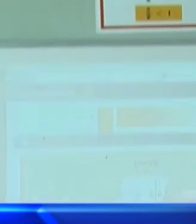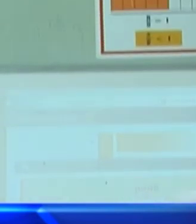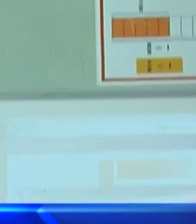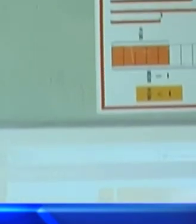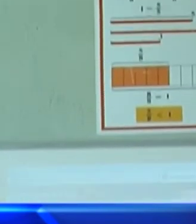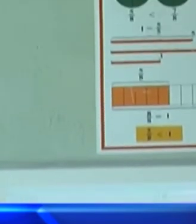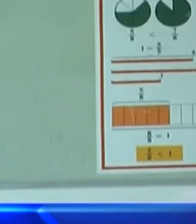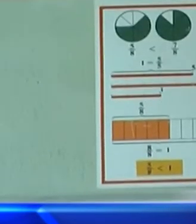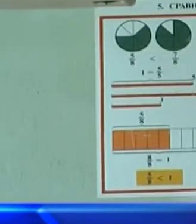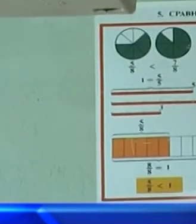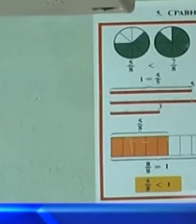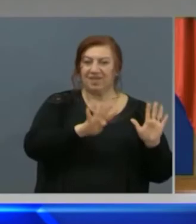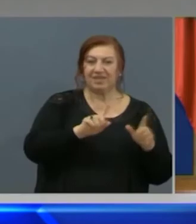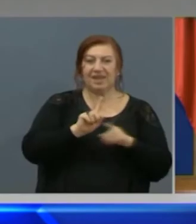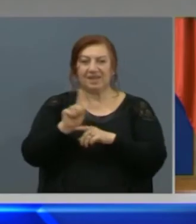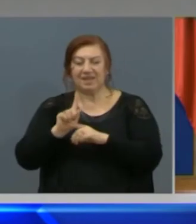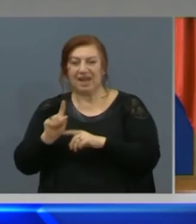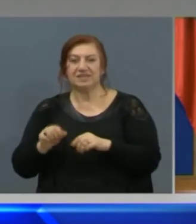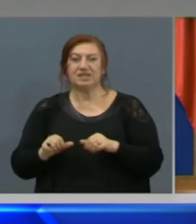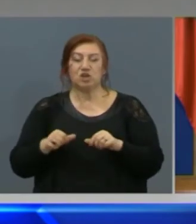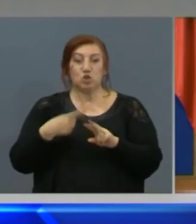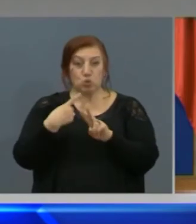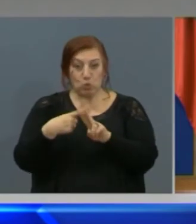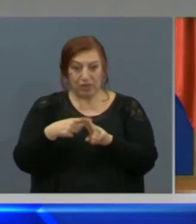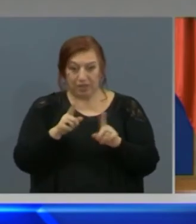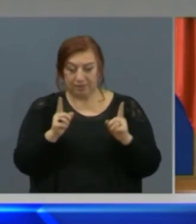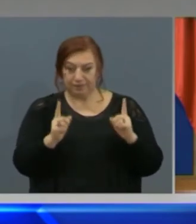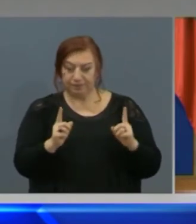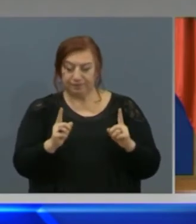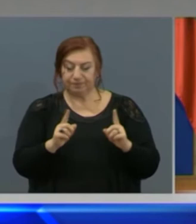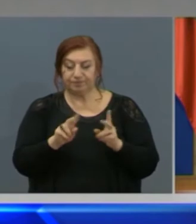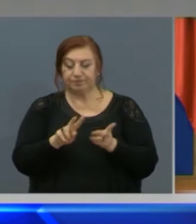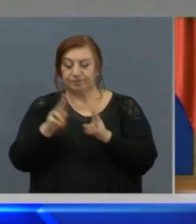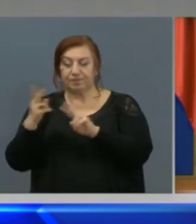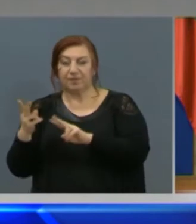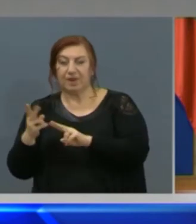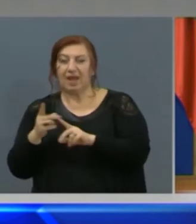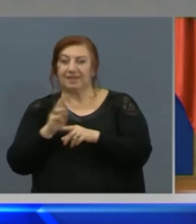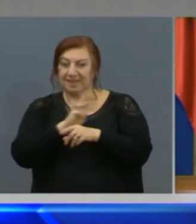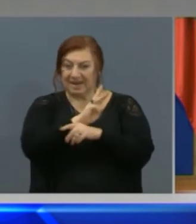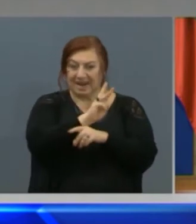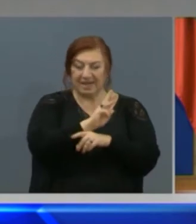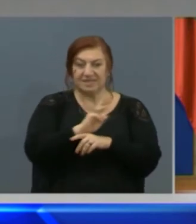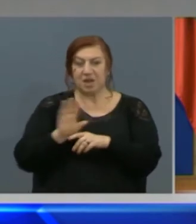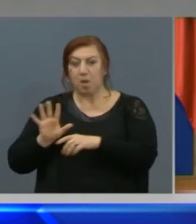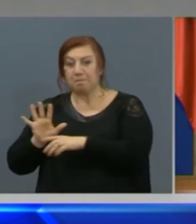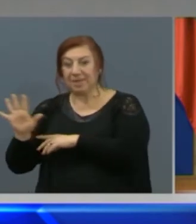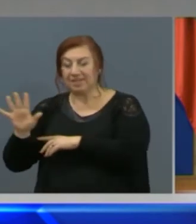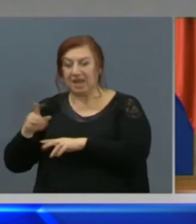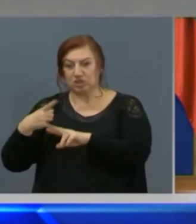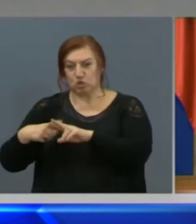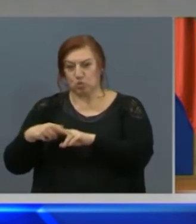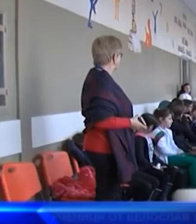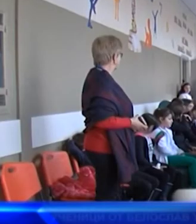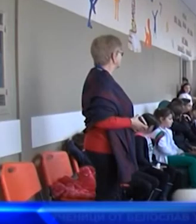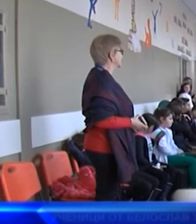да се случат на 13-15 юни. Няма пречка